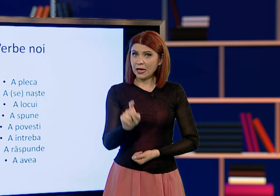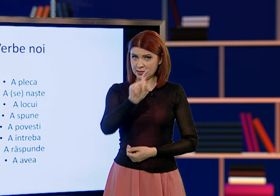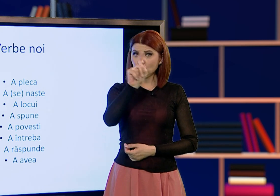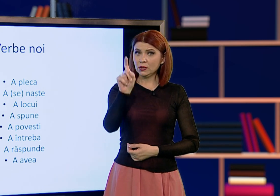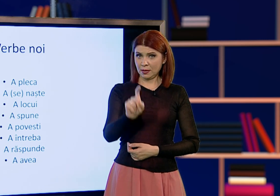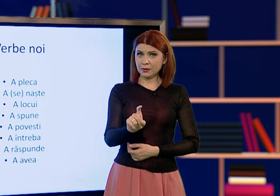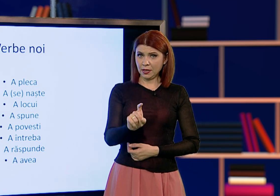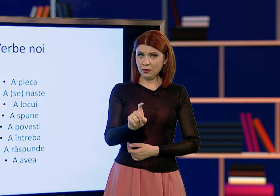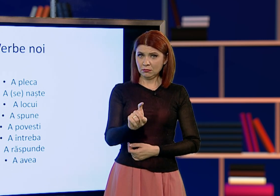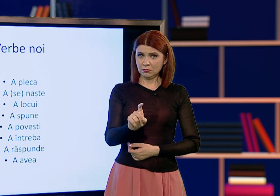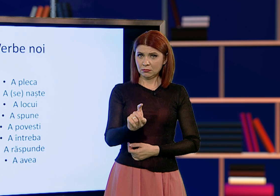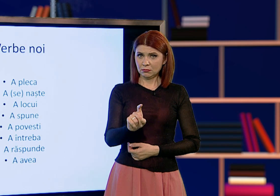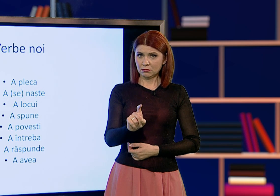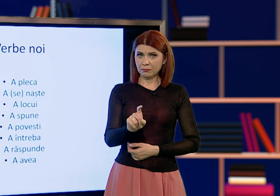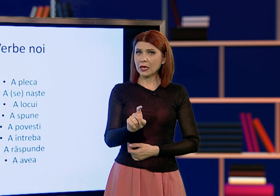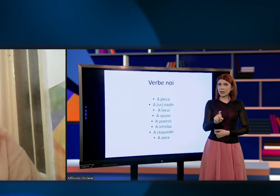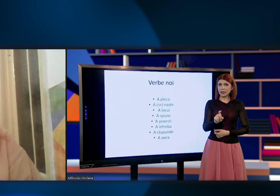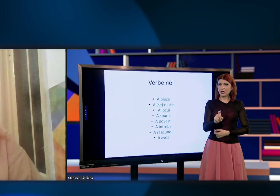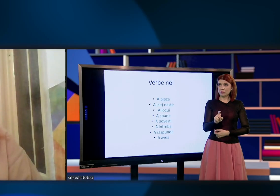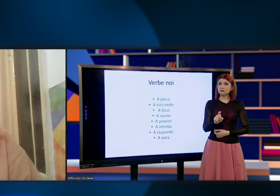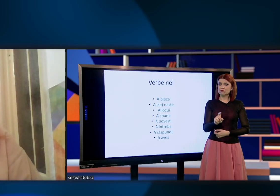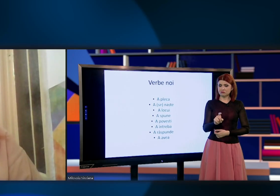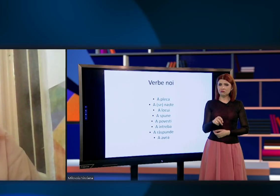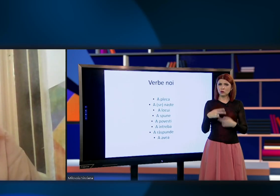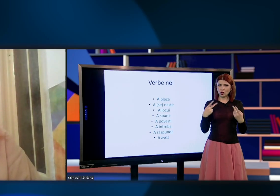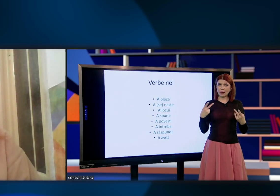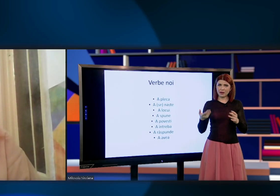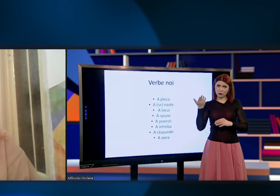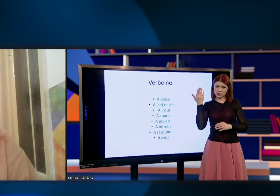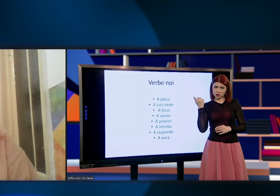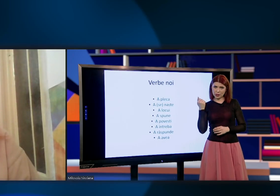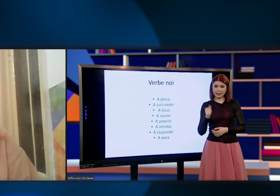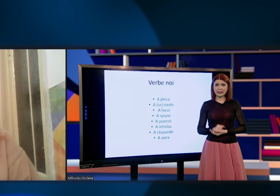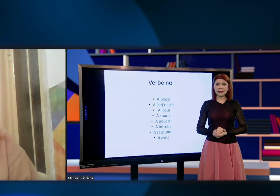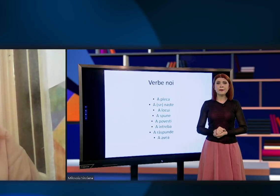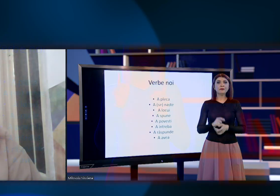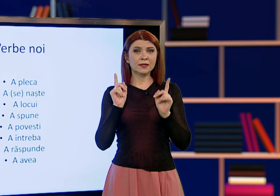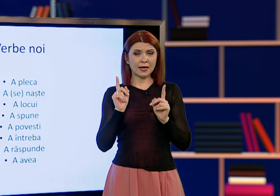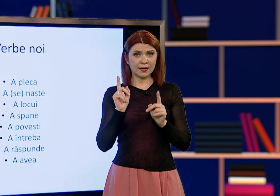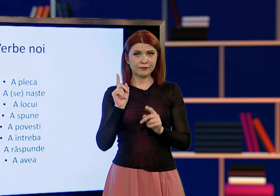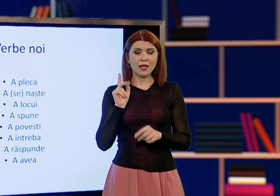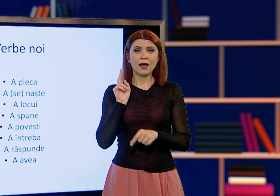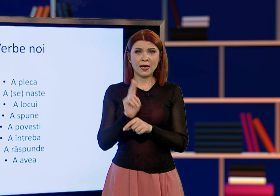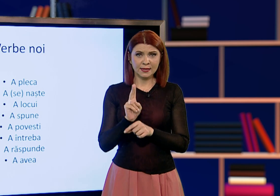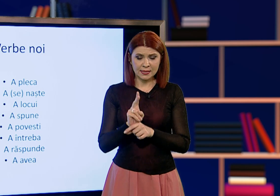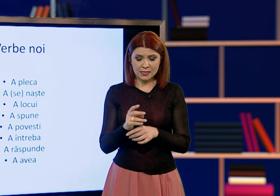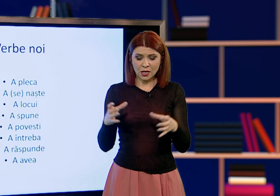de la semnul întrebării pe care noi l am mai folosit și înainte dar atenție